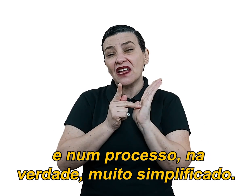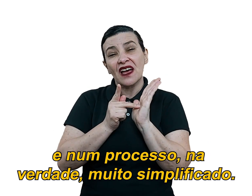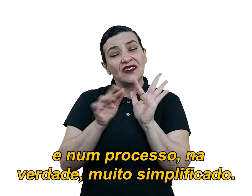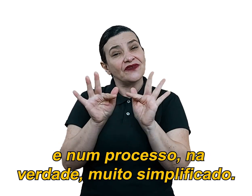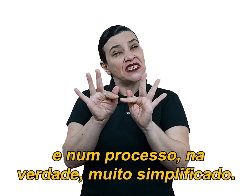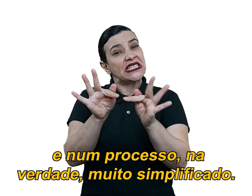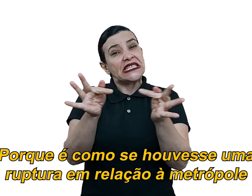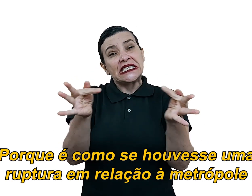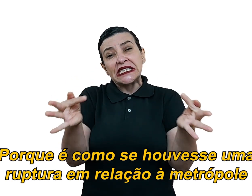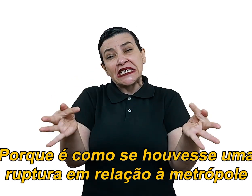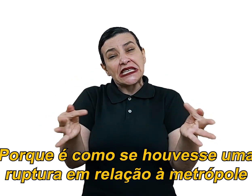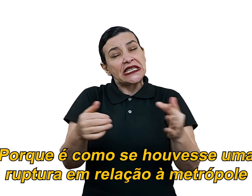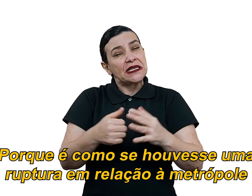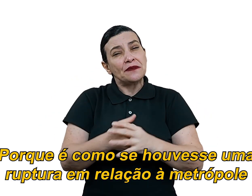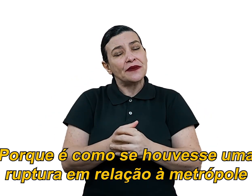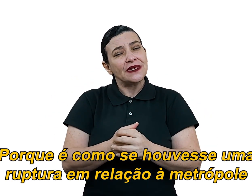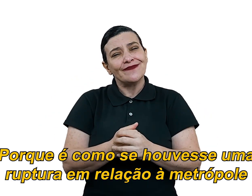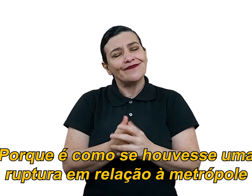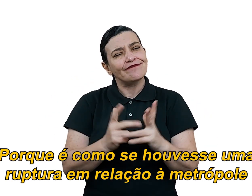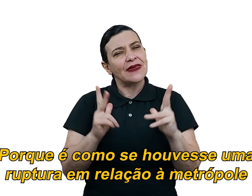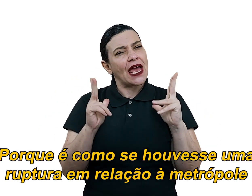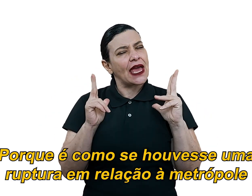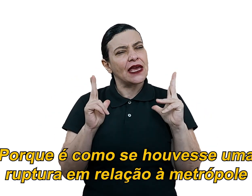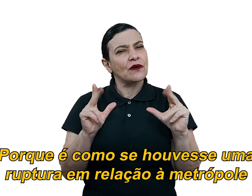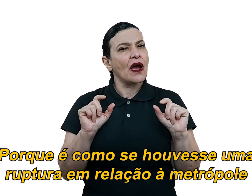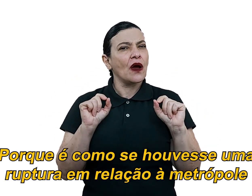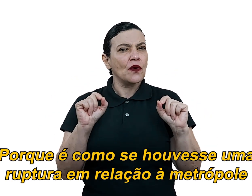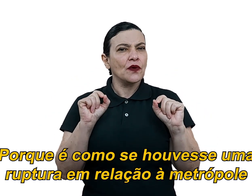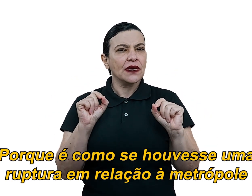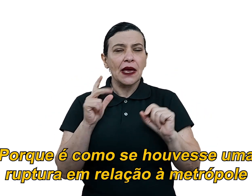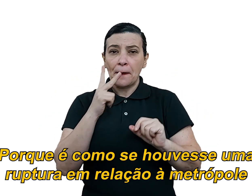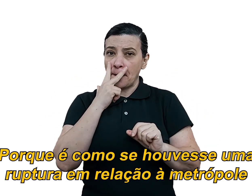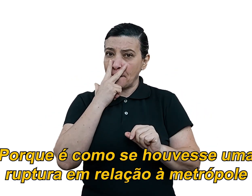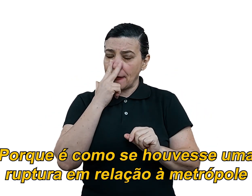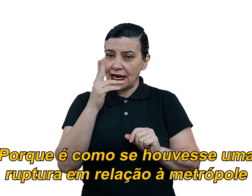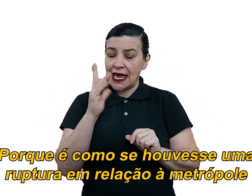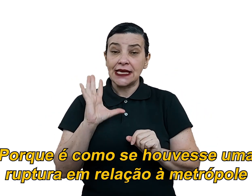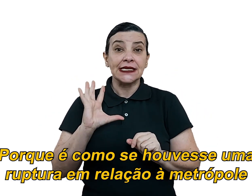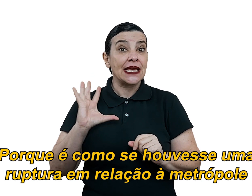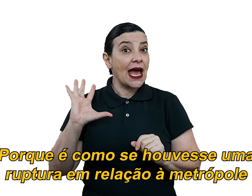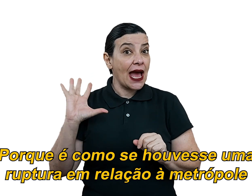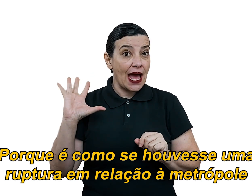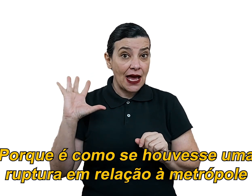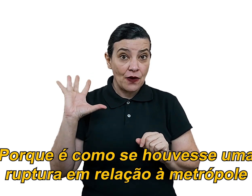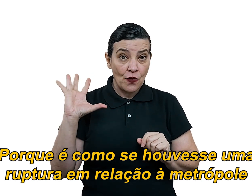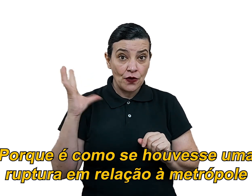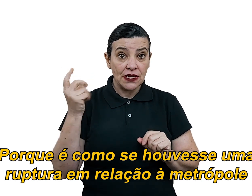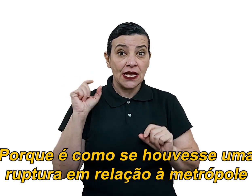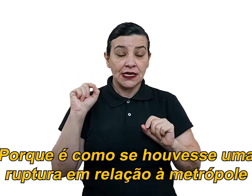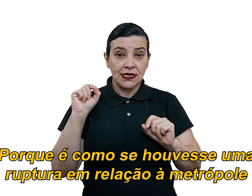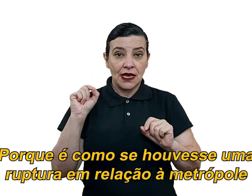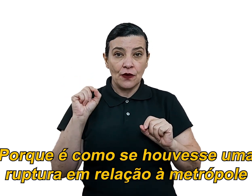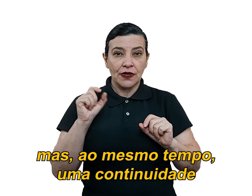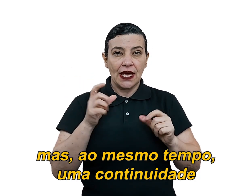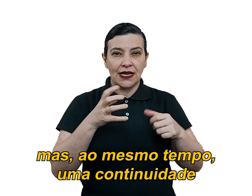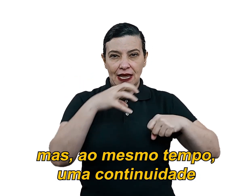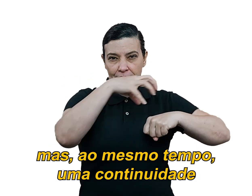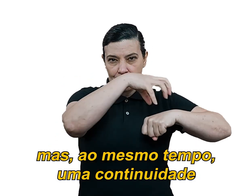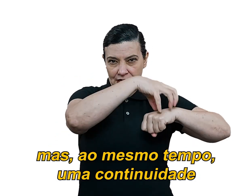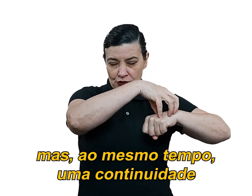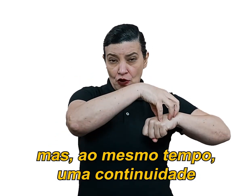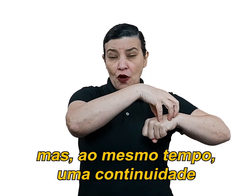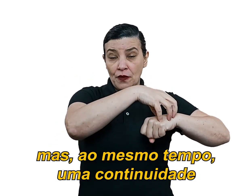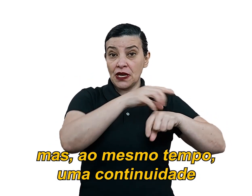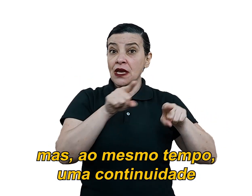muito simplificado, porque é como se houvesse uma ruptura em relação à metrópole, mas,